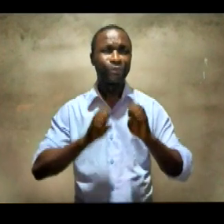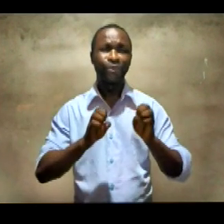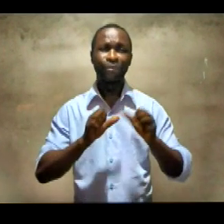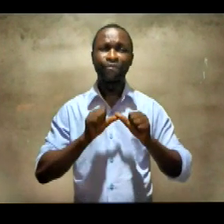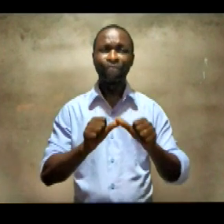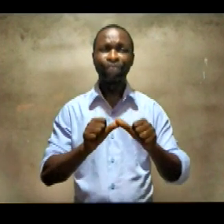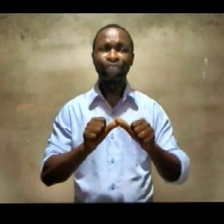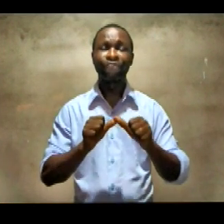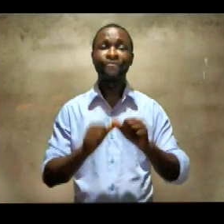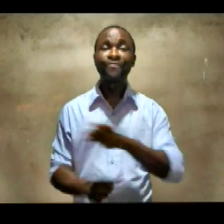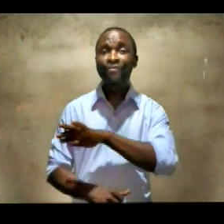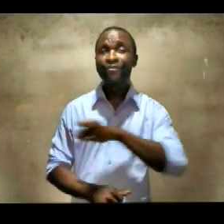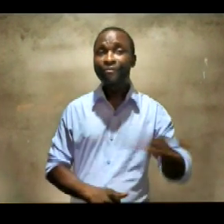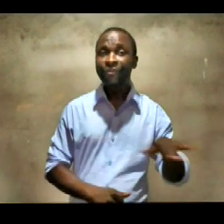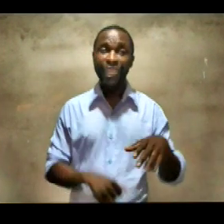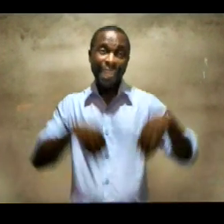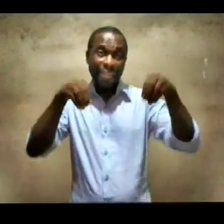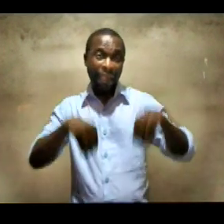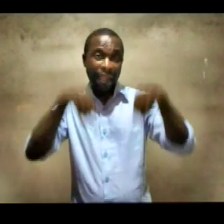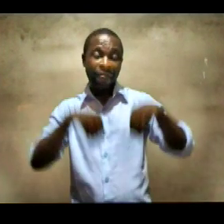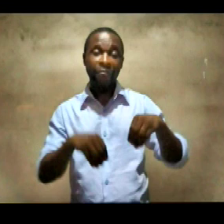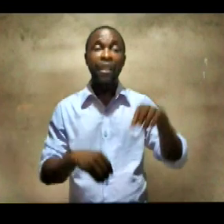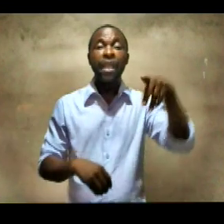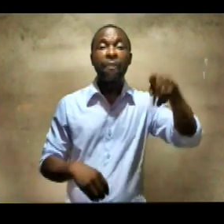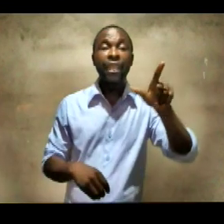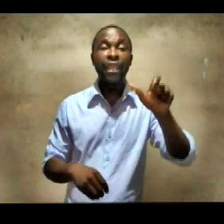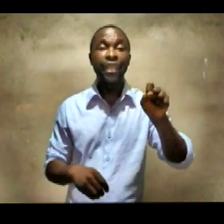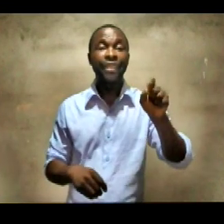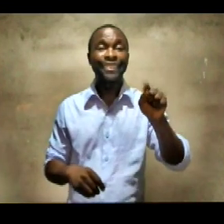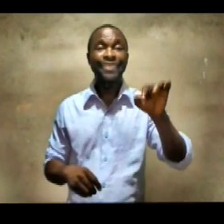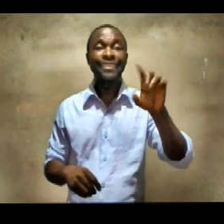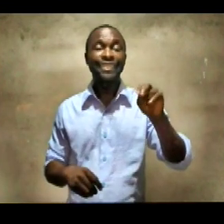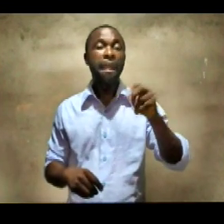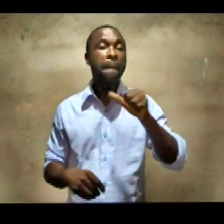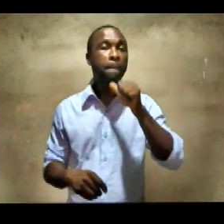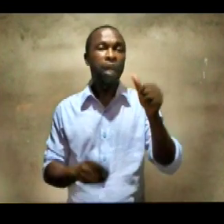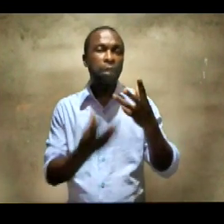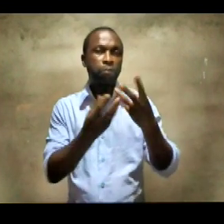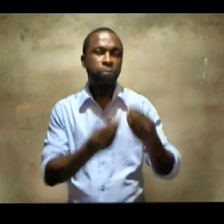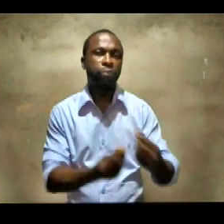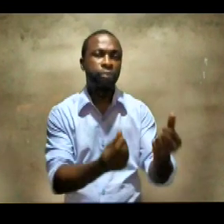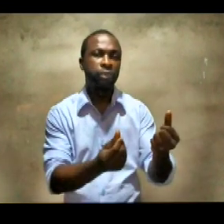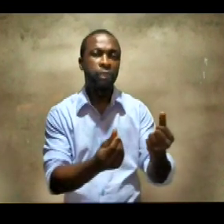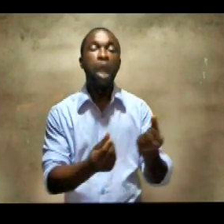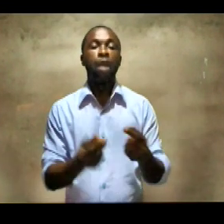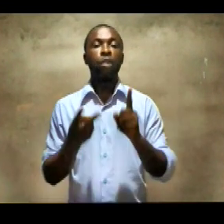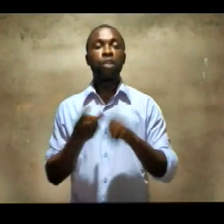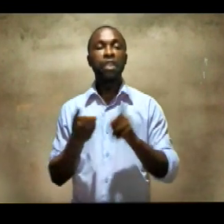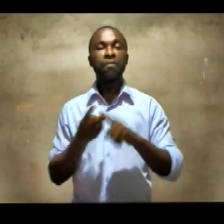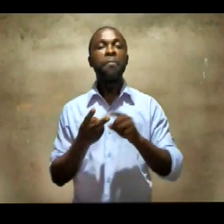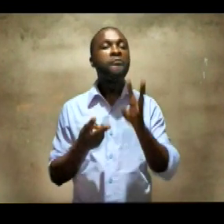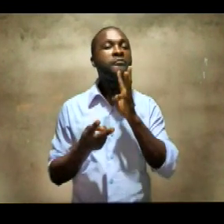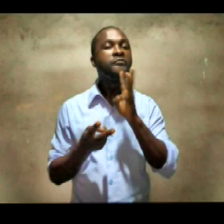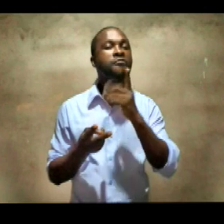tonnes d'emballages plastique non biodégradables et une soixantaine de cartons de vin rouge non estampillés viennent d'être saisis à